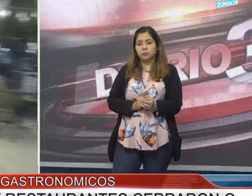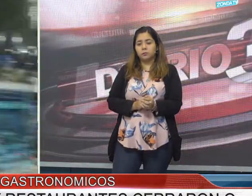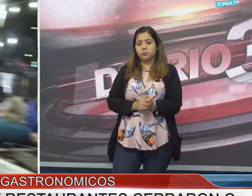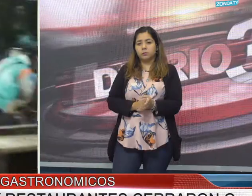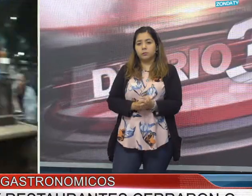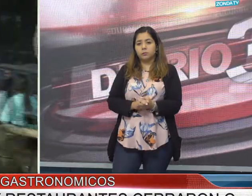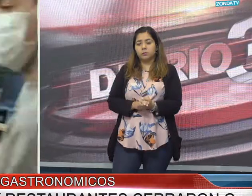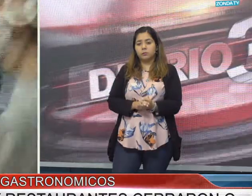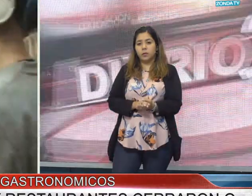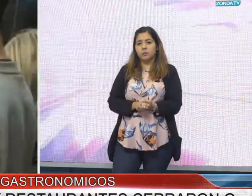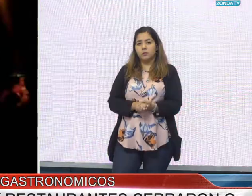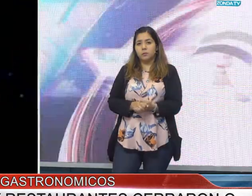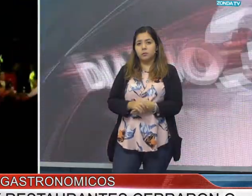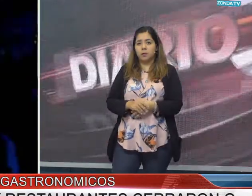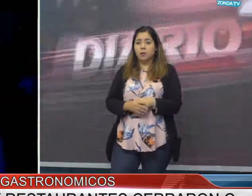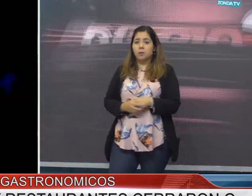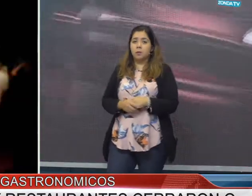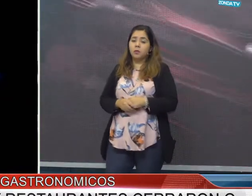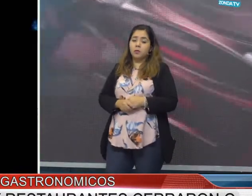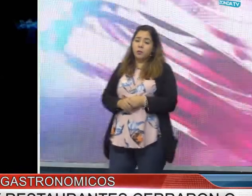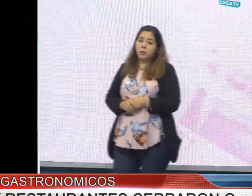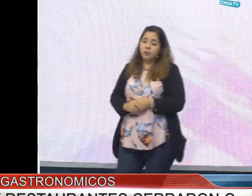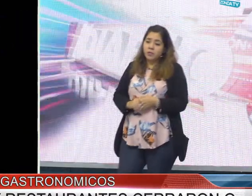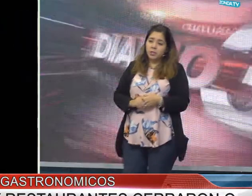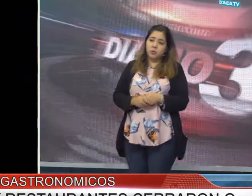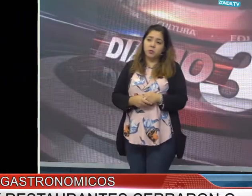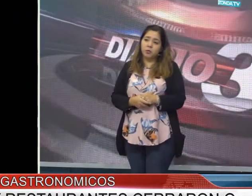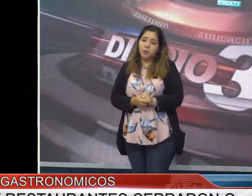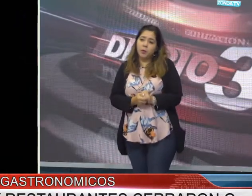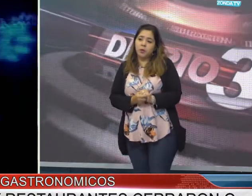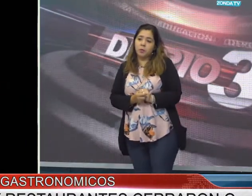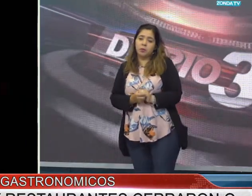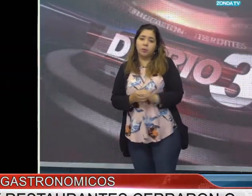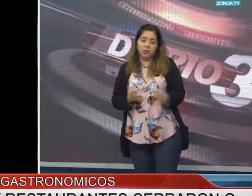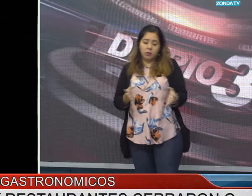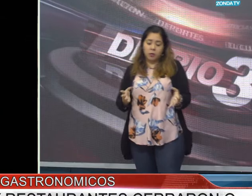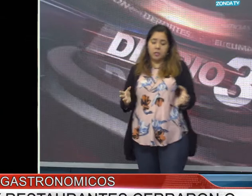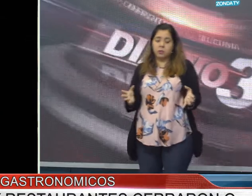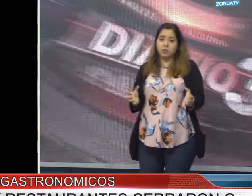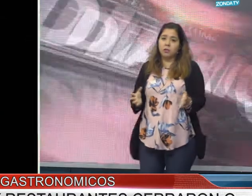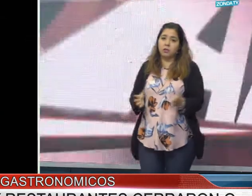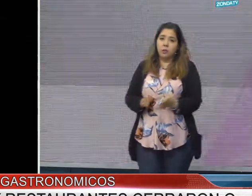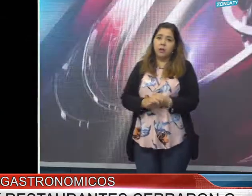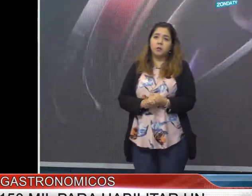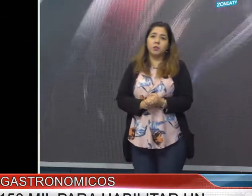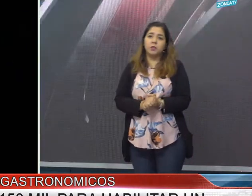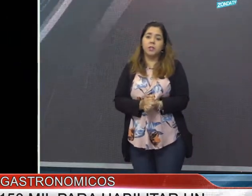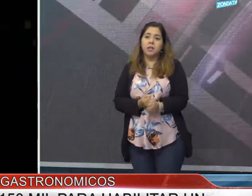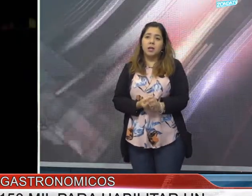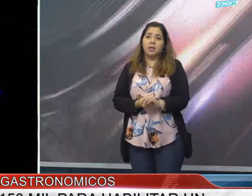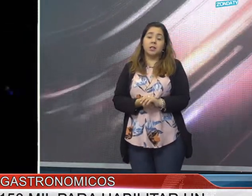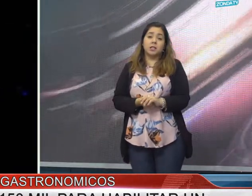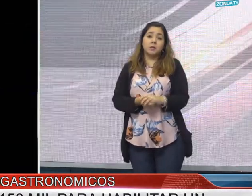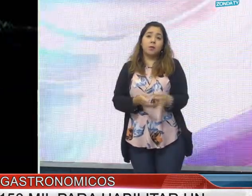muy complicada. Bien. Bien, Rubén, bueno, muchas gracias por su tiempo y por comentarnos cuál es la situación del sector. Esperamos entonces